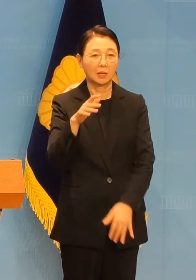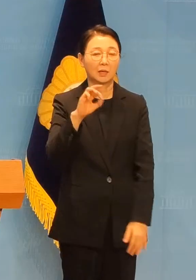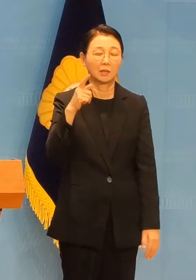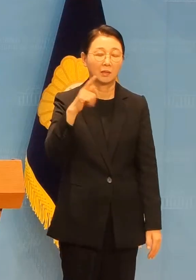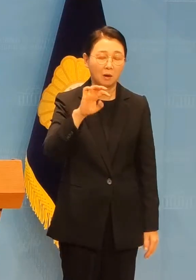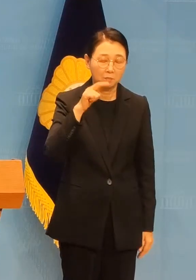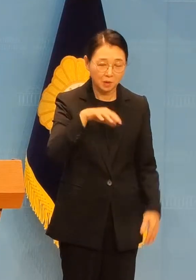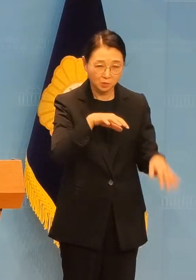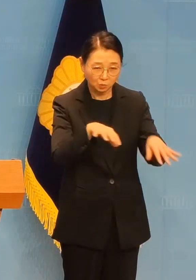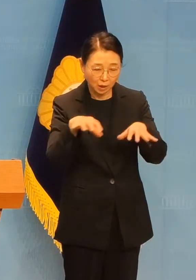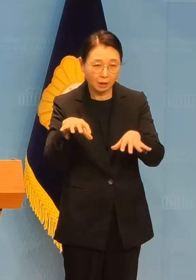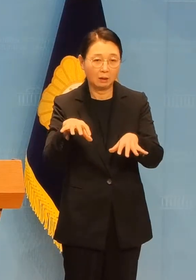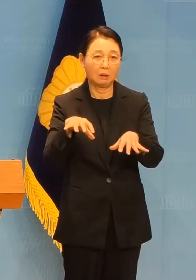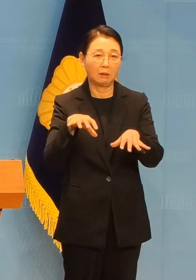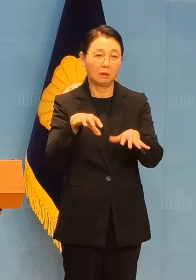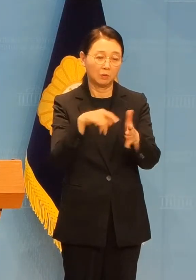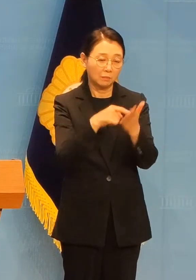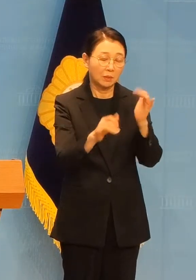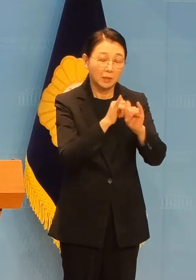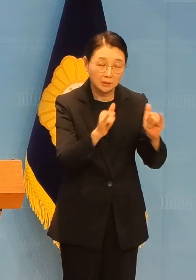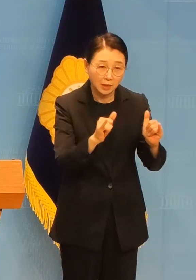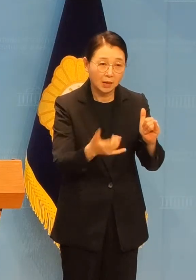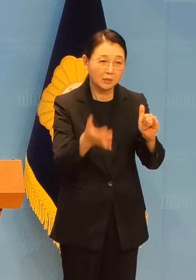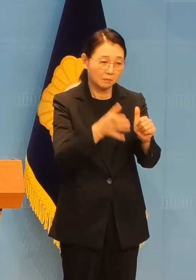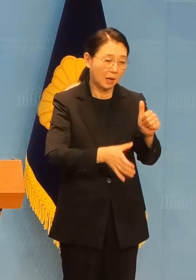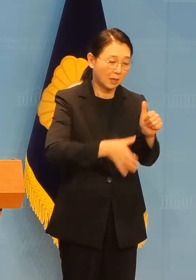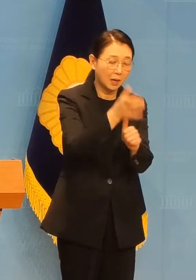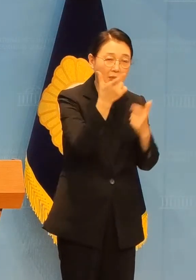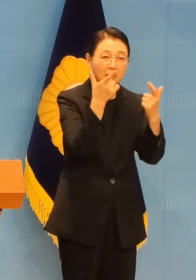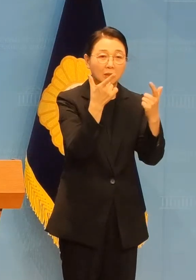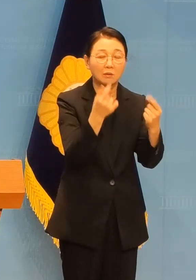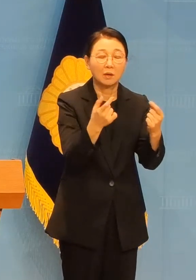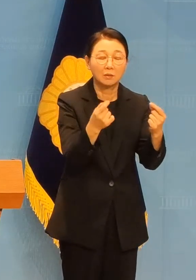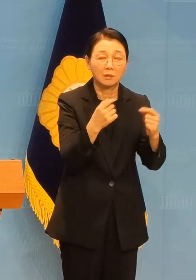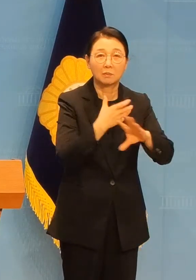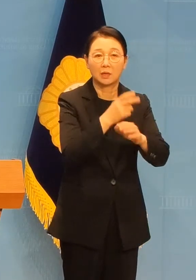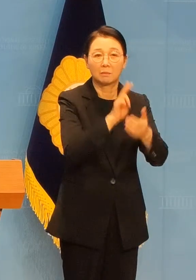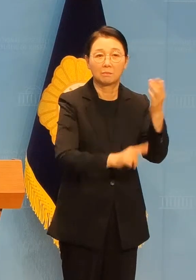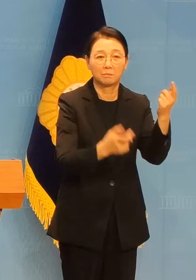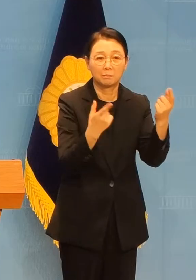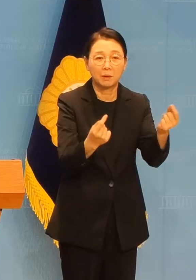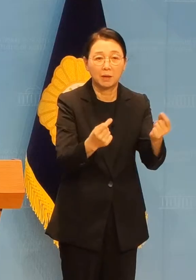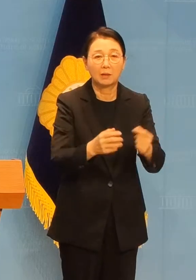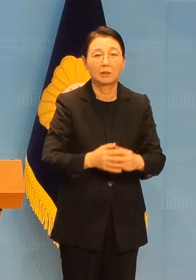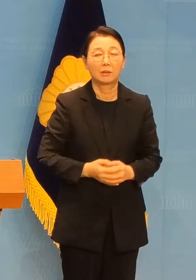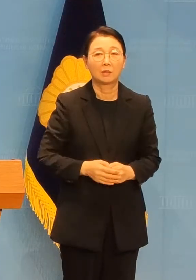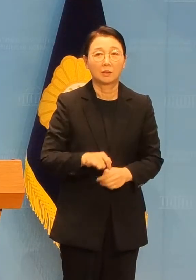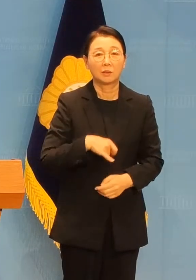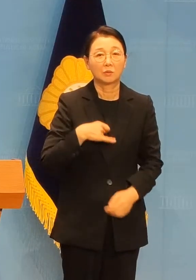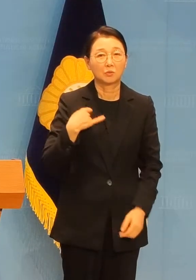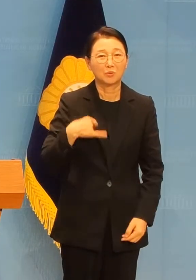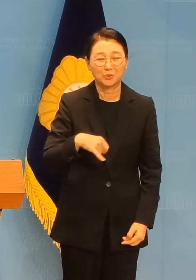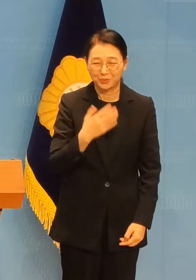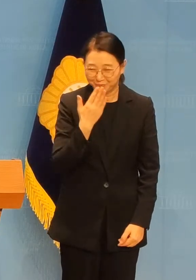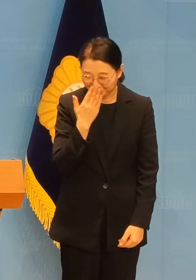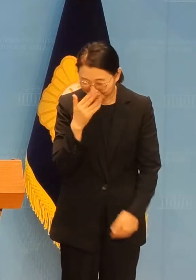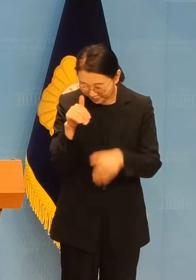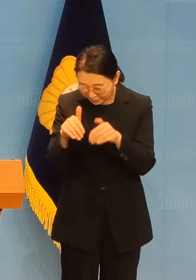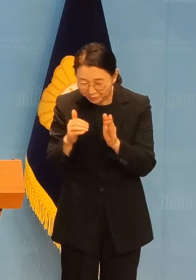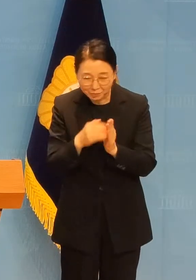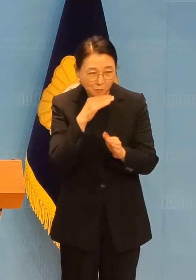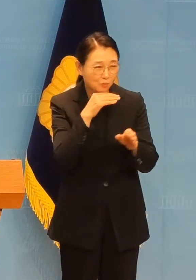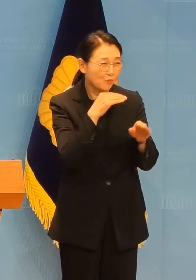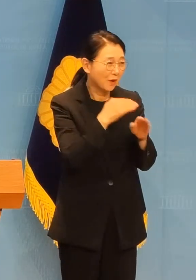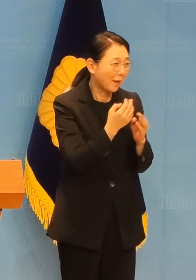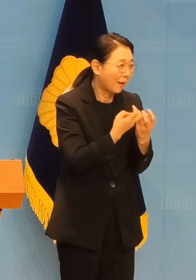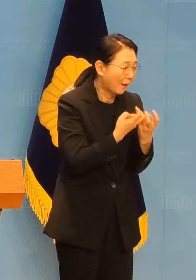가해자로 둔갑시킨 명백한 이적 행위입니다. 중국엔 굽신, 북한은